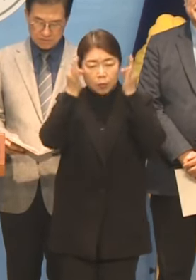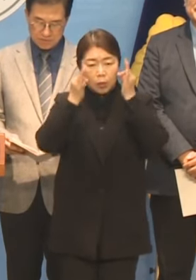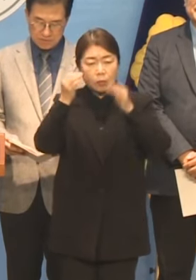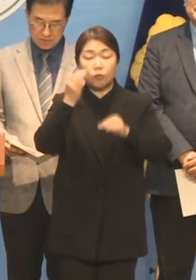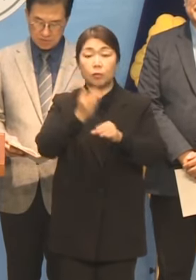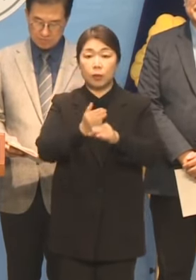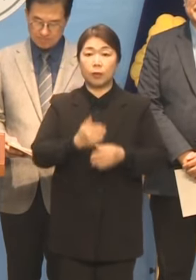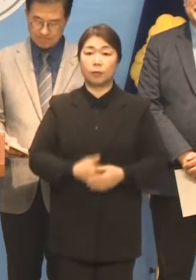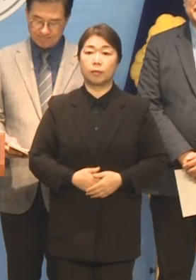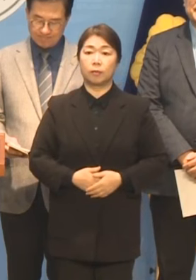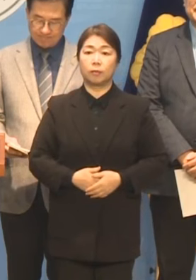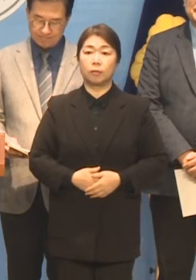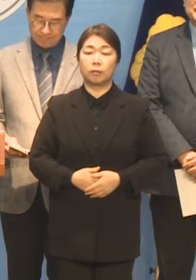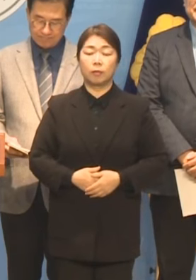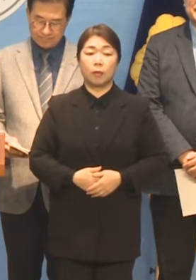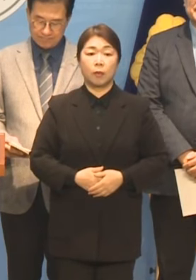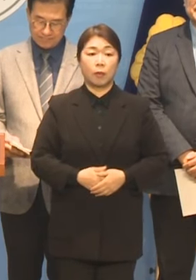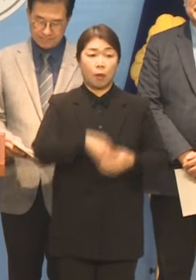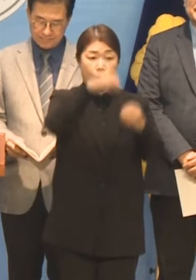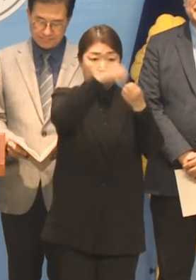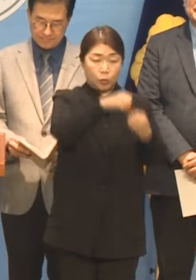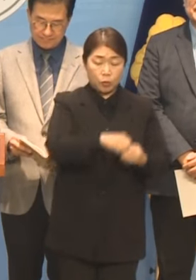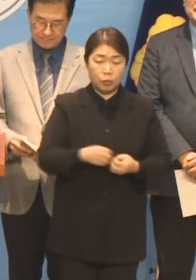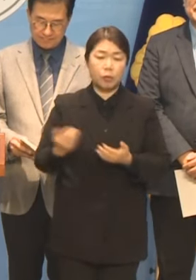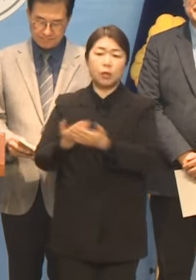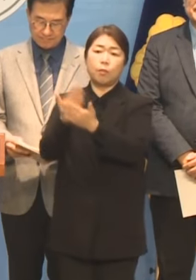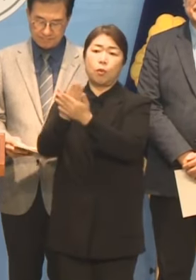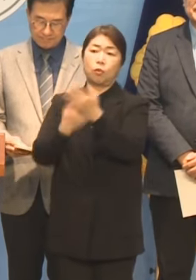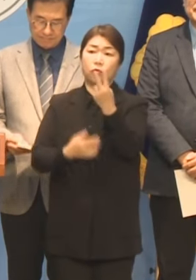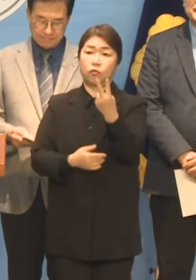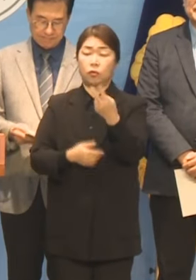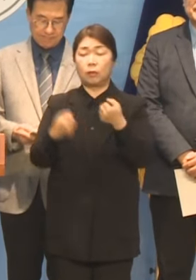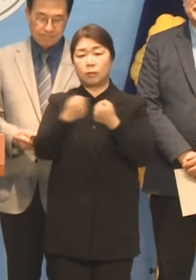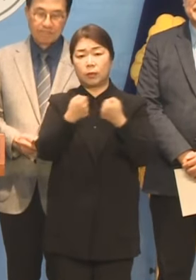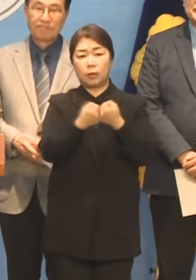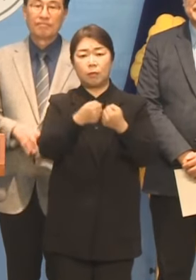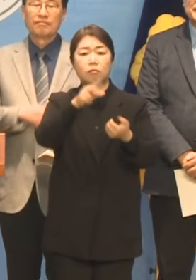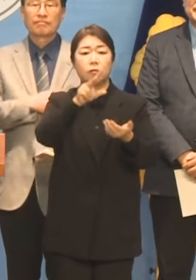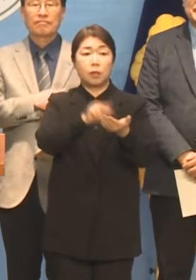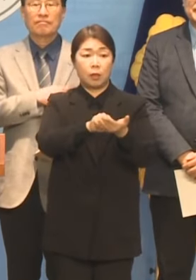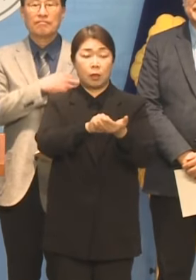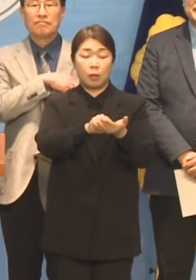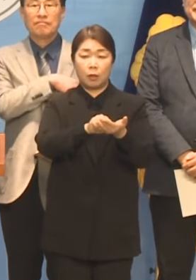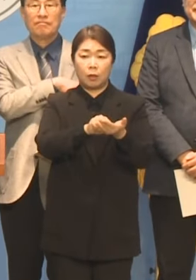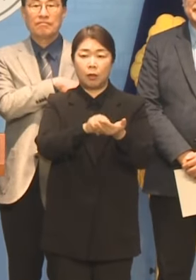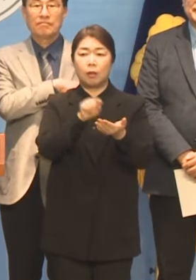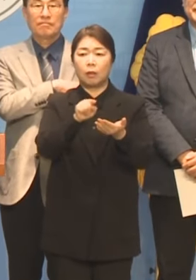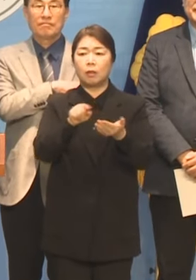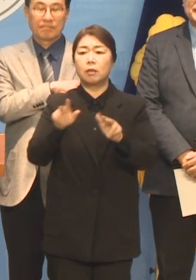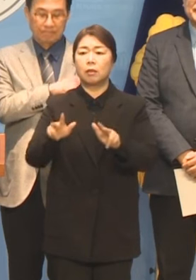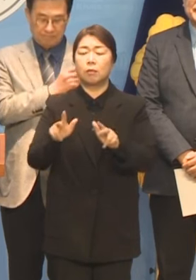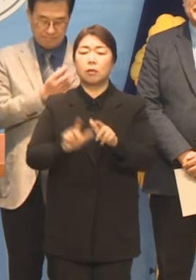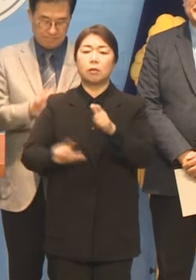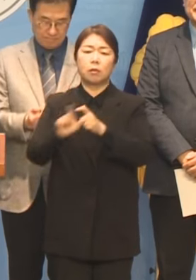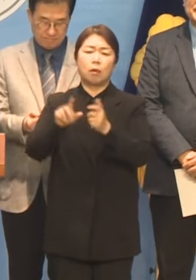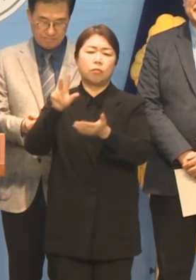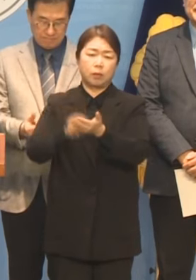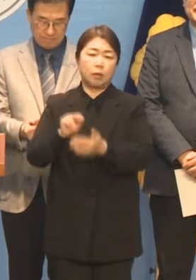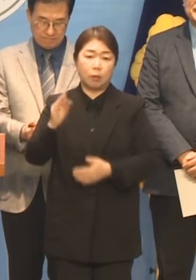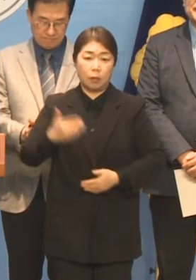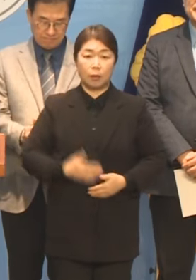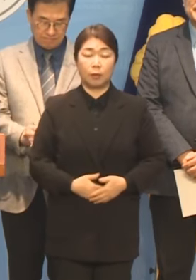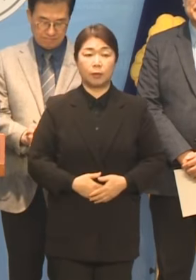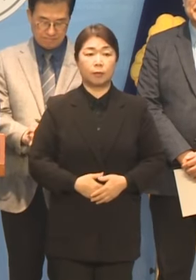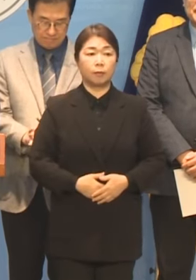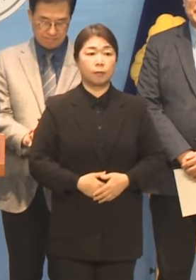보수와 진보라는 분법적 립으로는 우리가 직면한기를 극복할 수 없습니다 개혁적 보수와